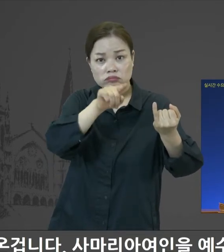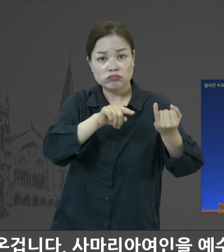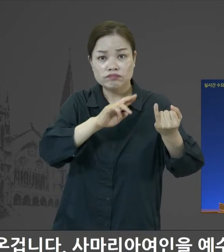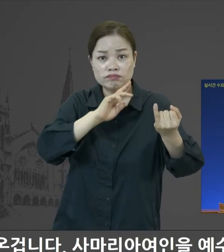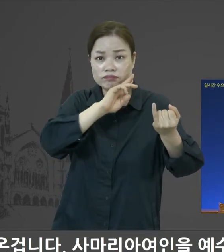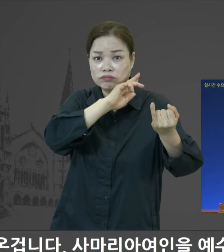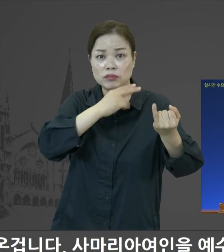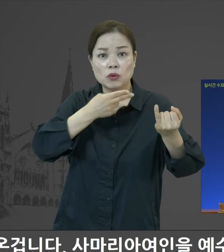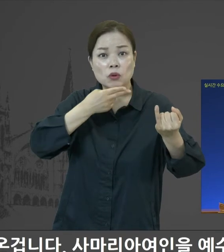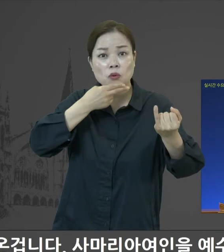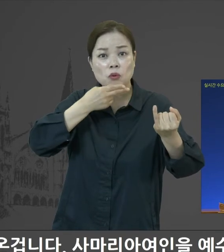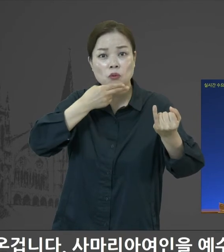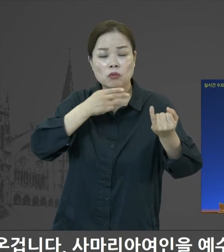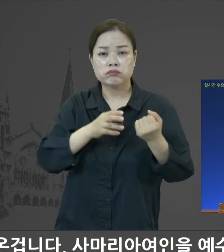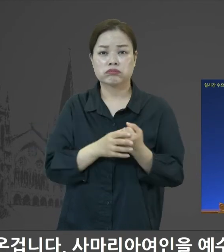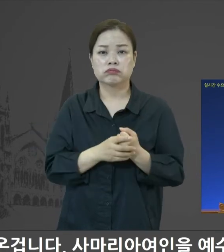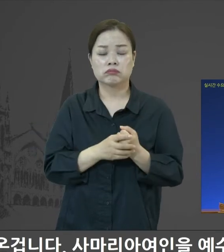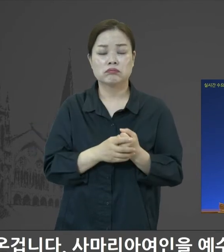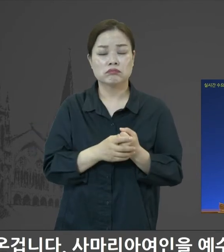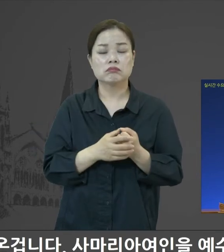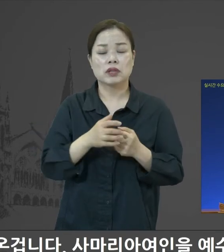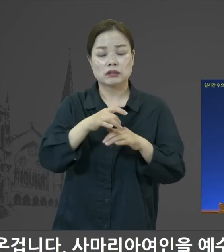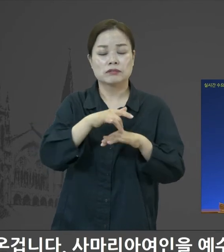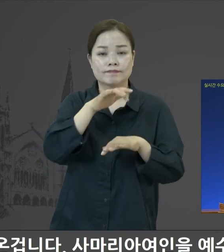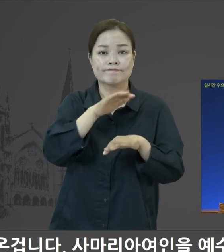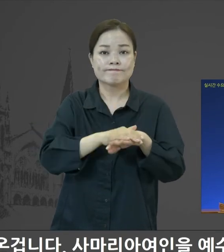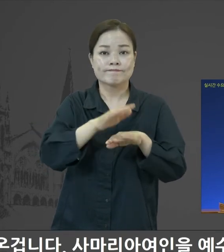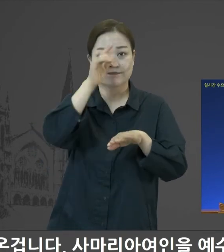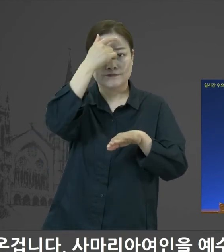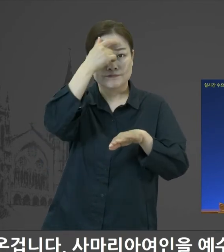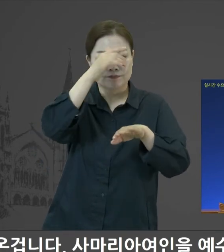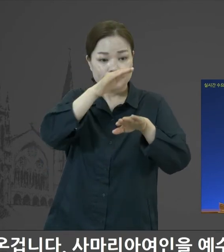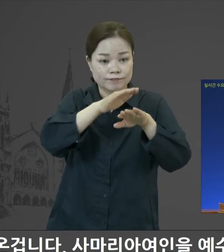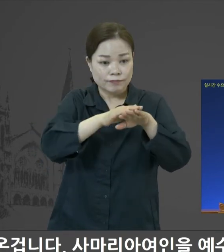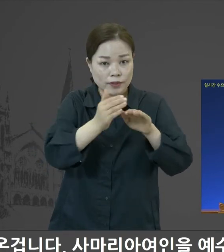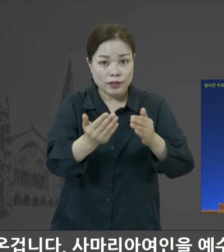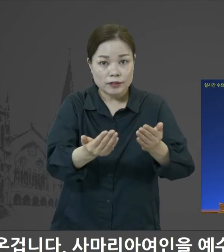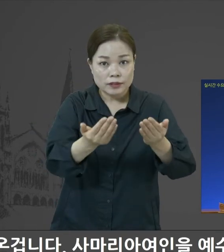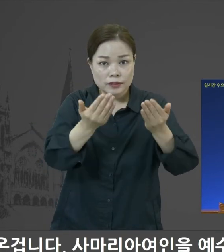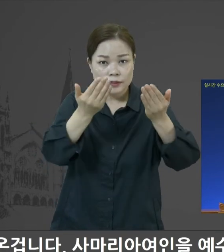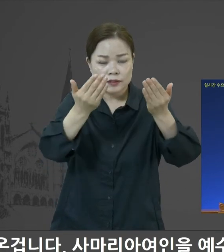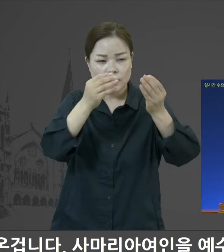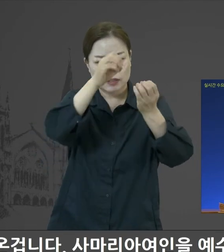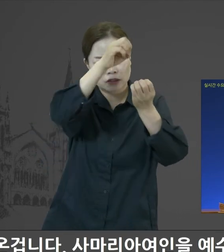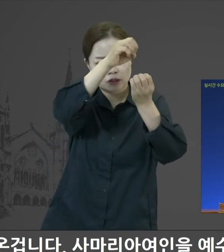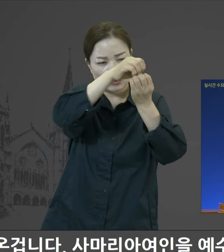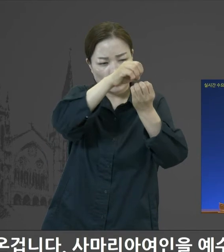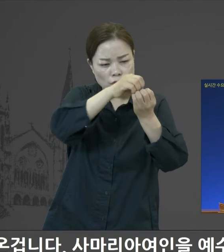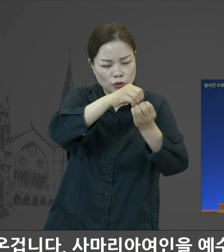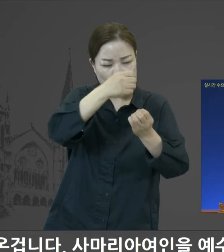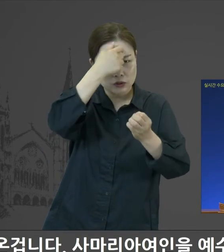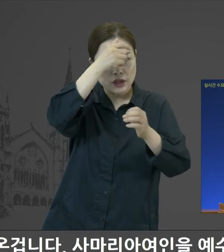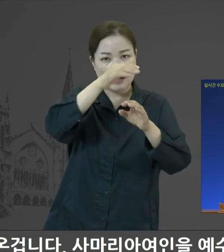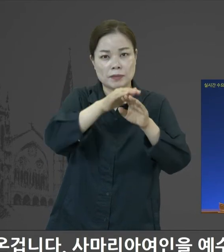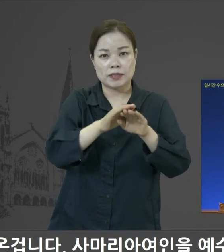없었습니다. 늘 그래 왔던 예배였고 습관적이고 전통적으로 드리던